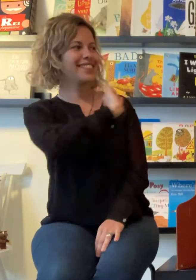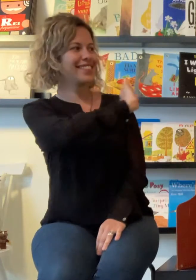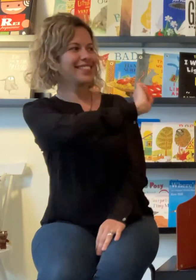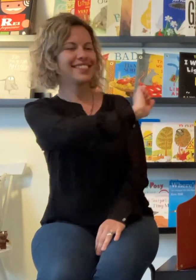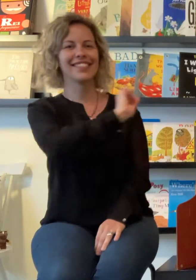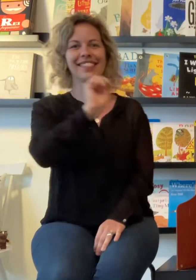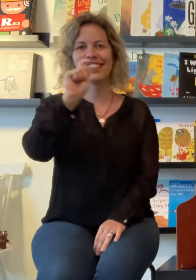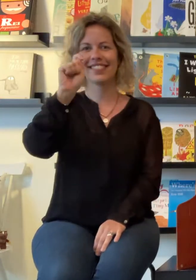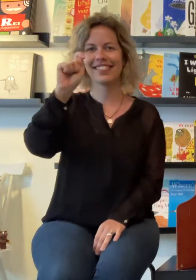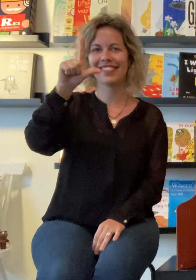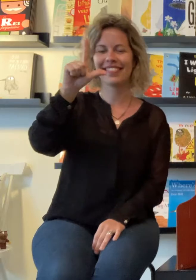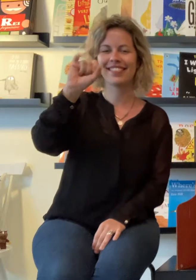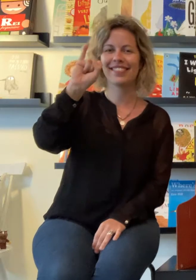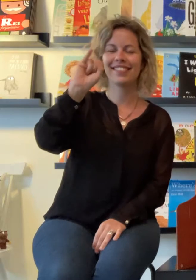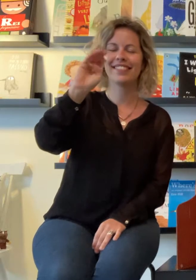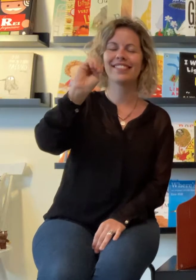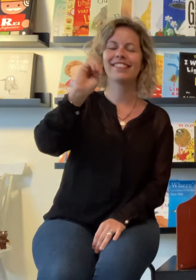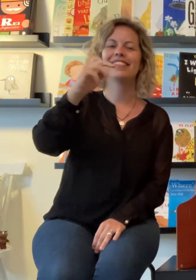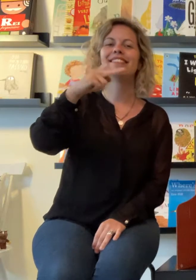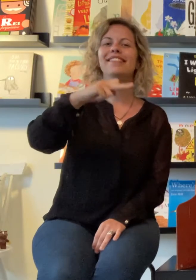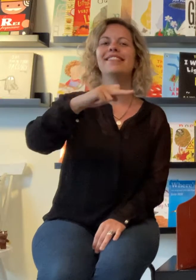ou a Elizabeth?